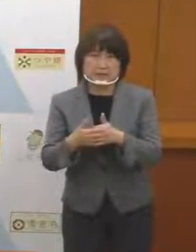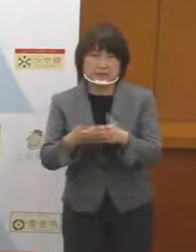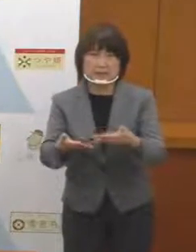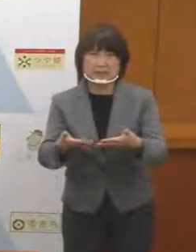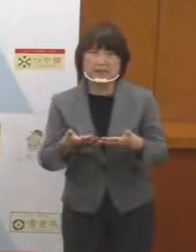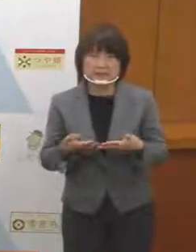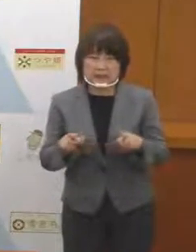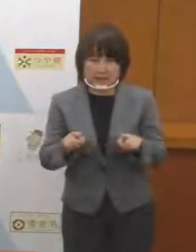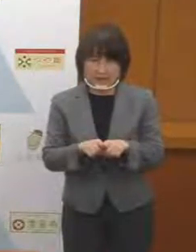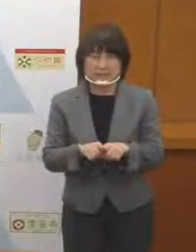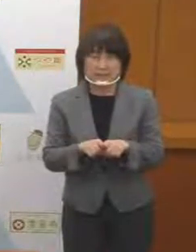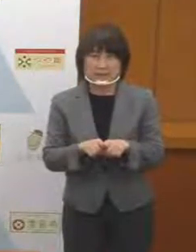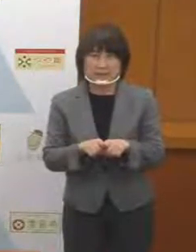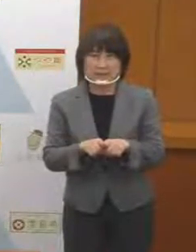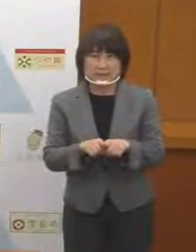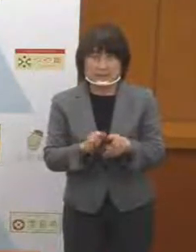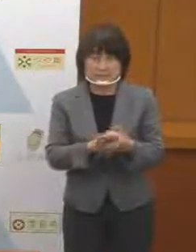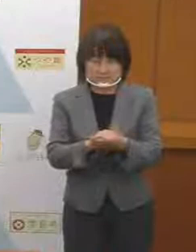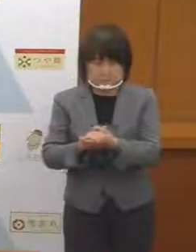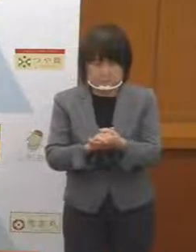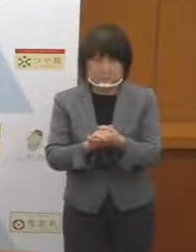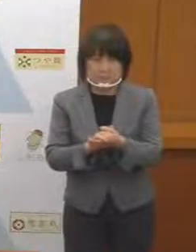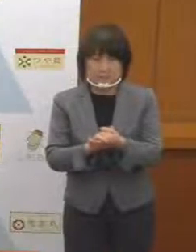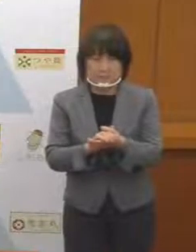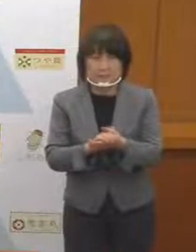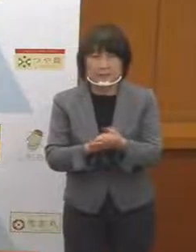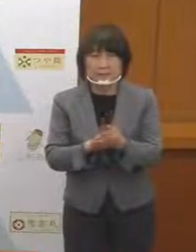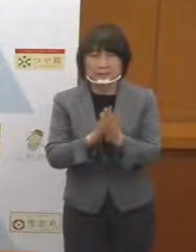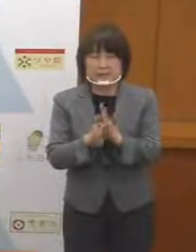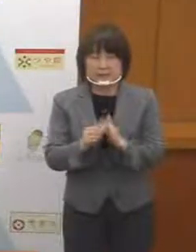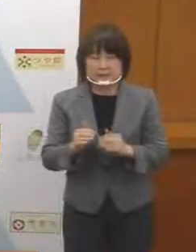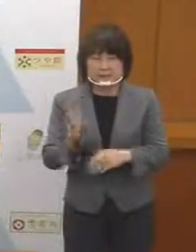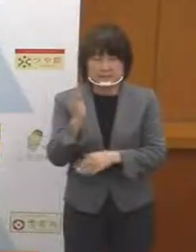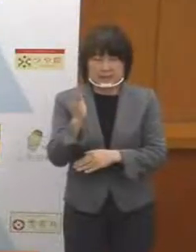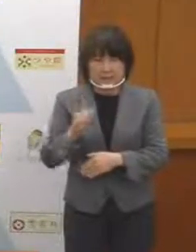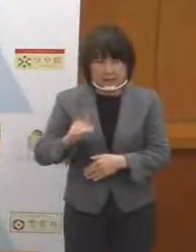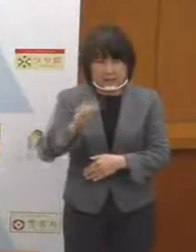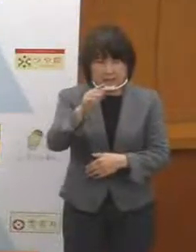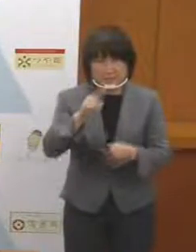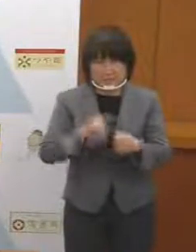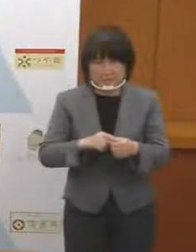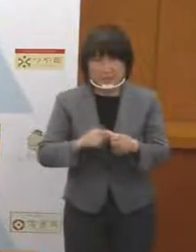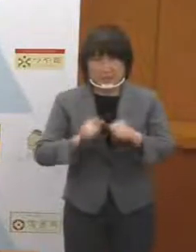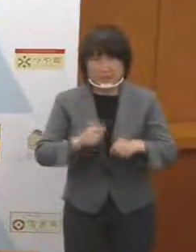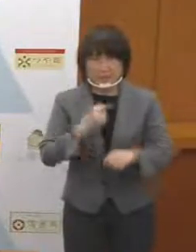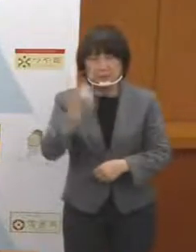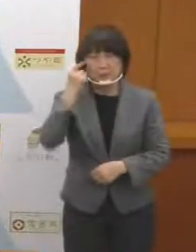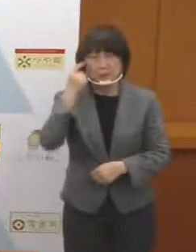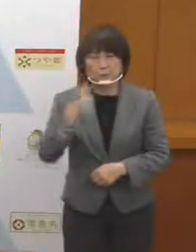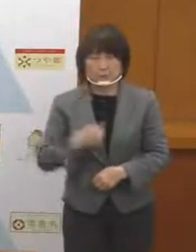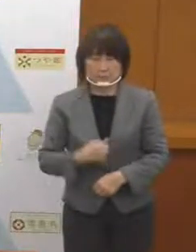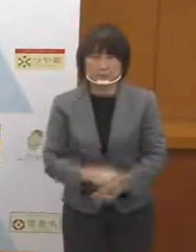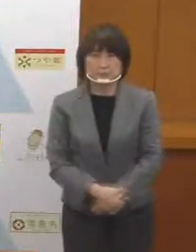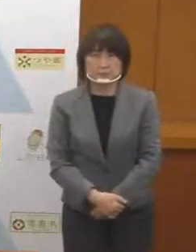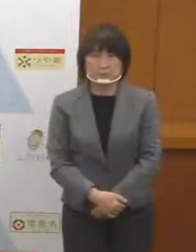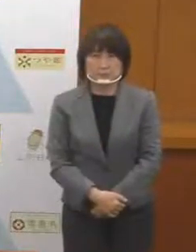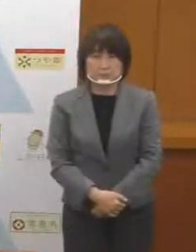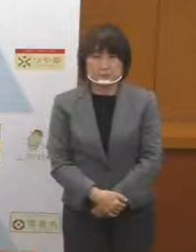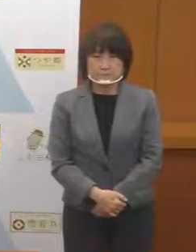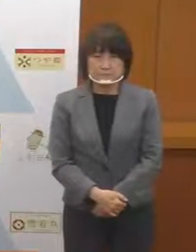ながら勉強を密にして県政発展のために取り組んでいきたいと考えているところでございますああああ